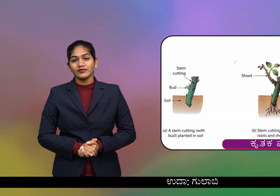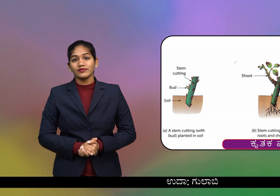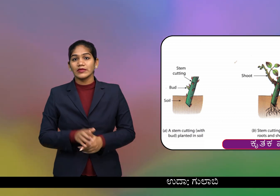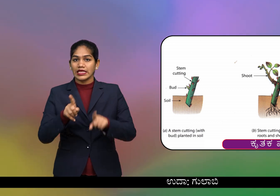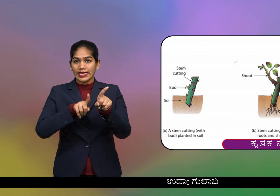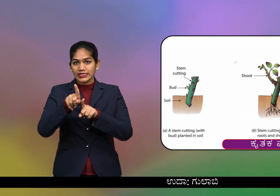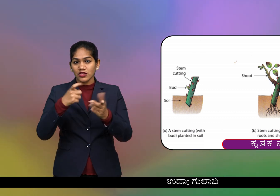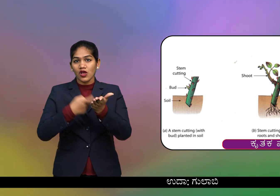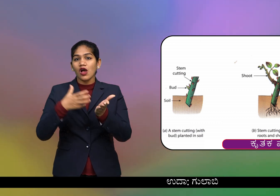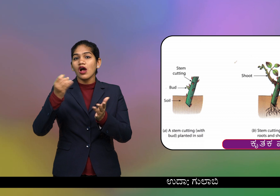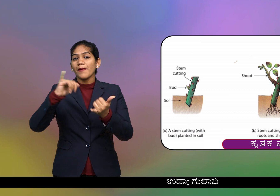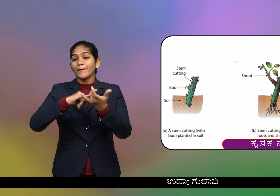ಉದಾಹರಣೆಗೆ ಗುಲಾಬಿ.